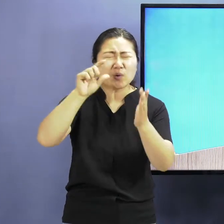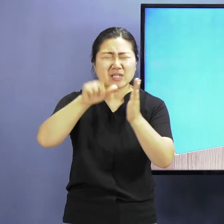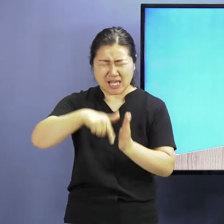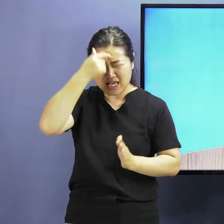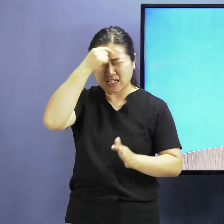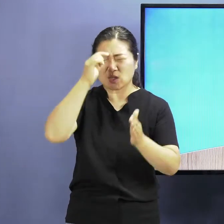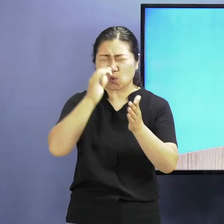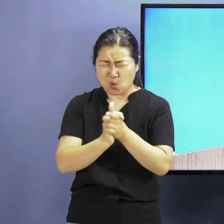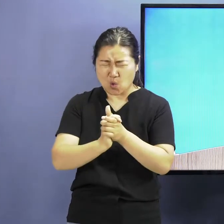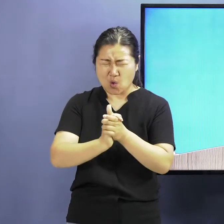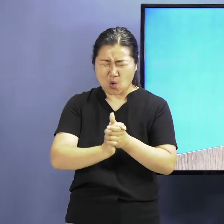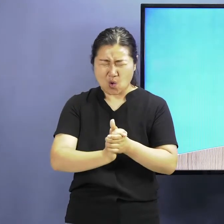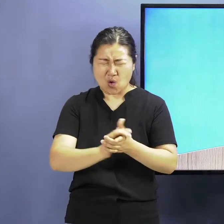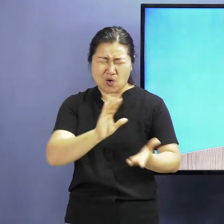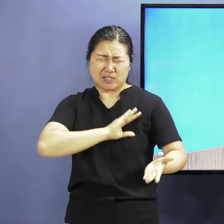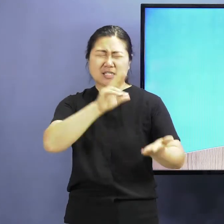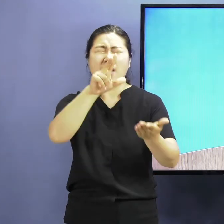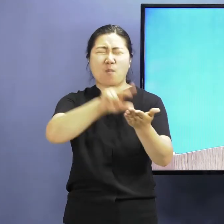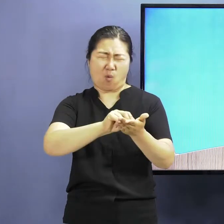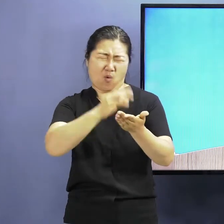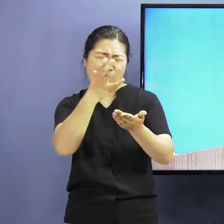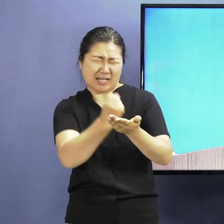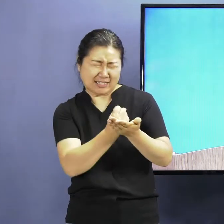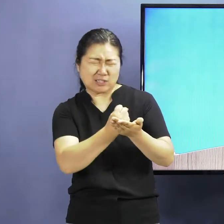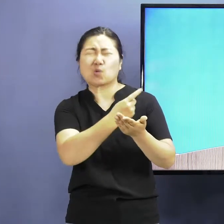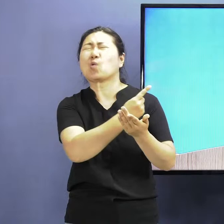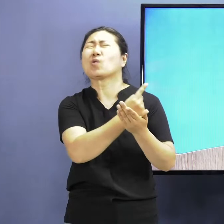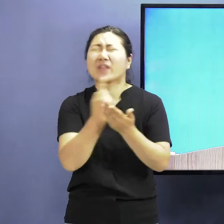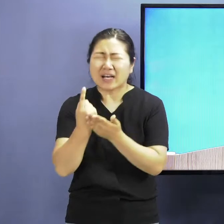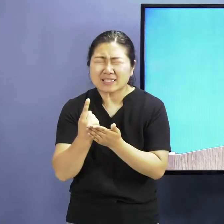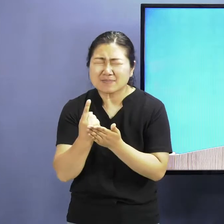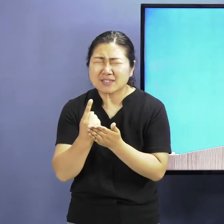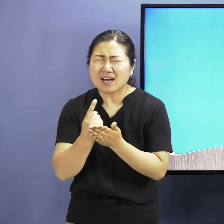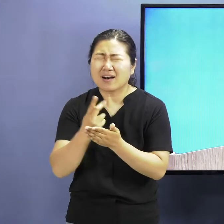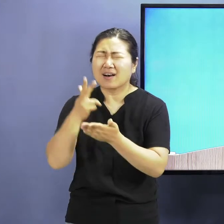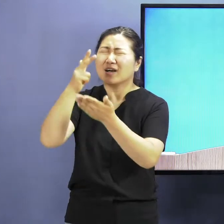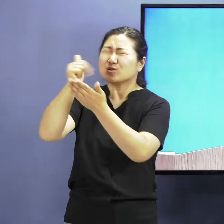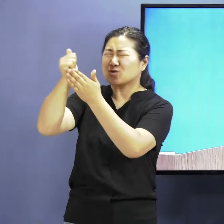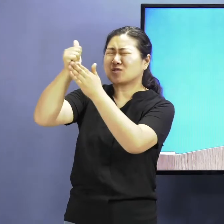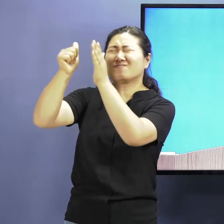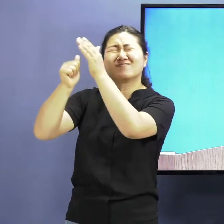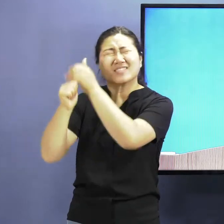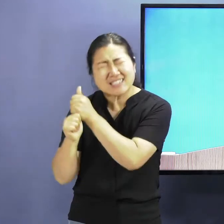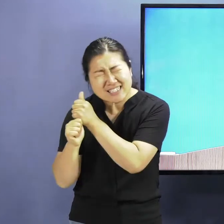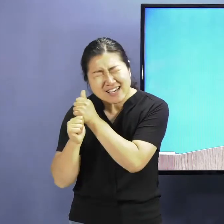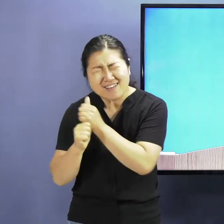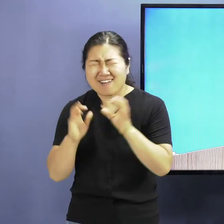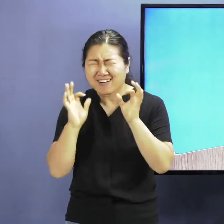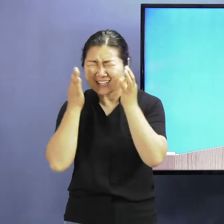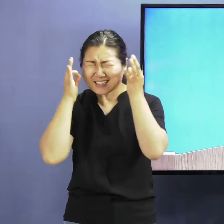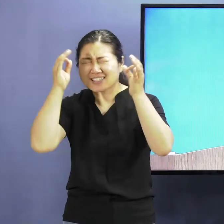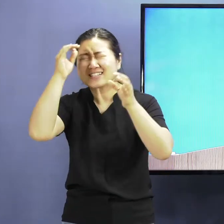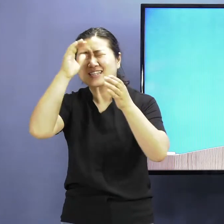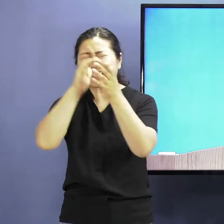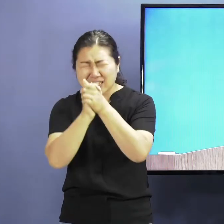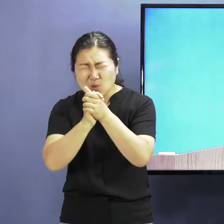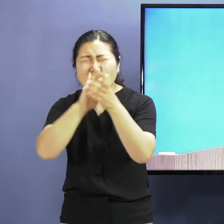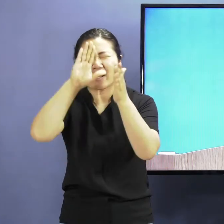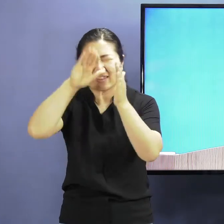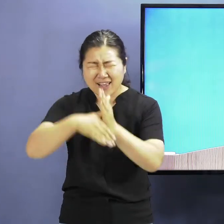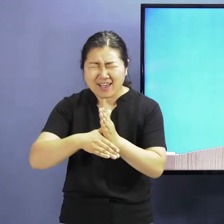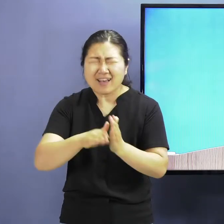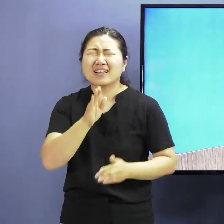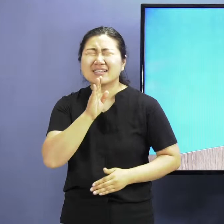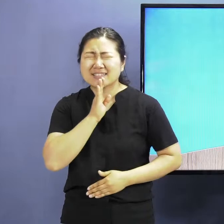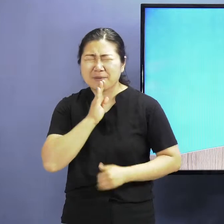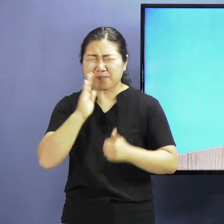나왔습니다. 약할 때 강함 주시는 아버지 하나님을 의지하여 간절히 기도할 때에 아버지의 참 위로와 평강이